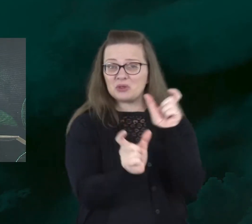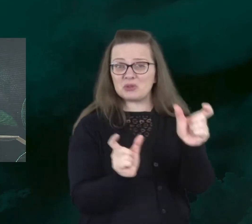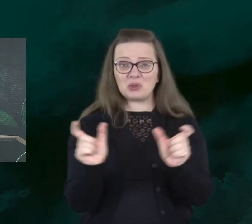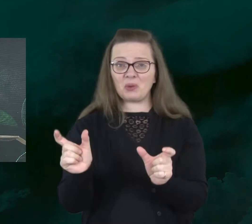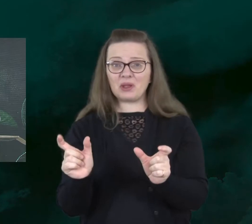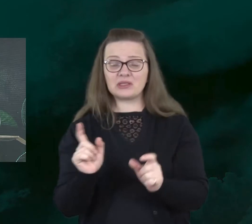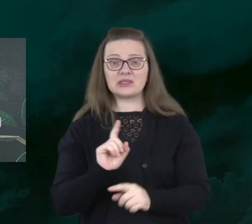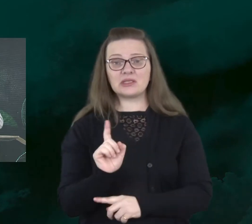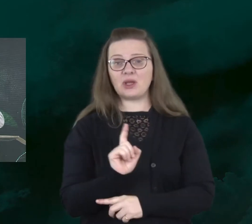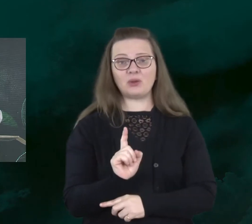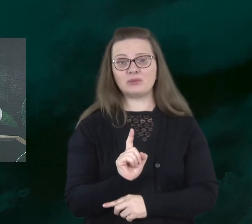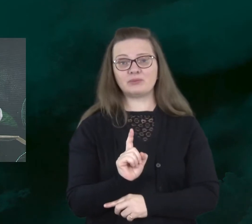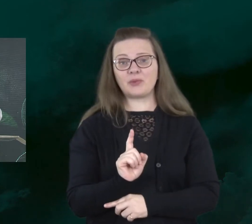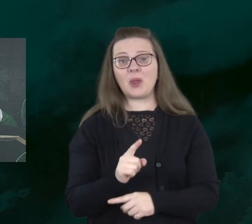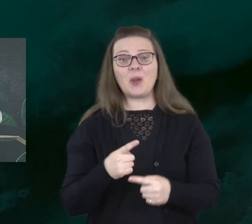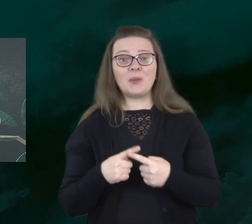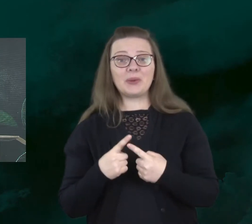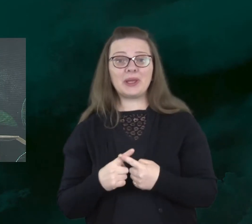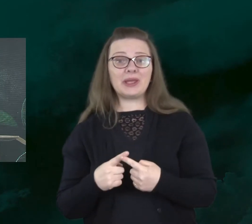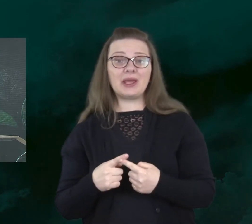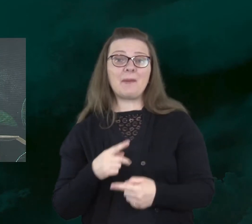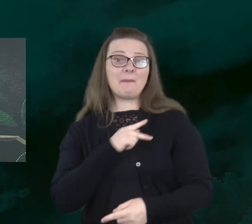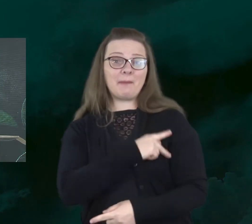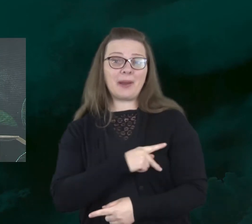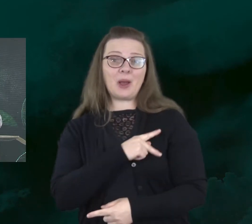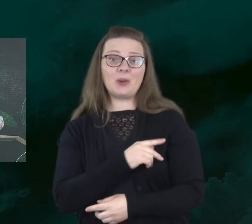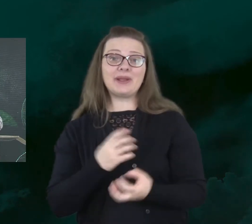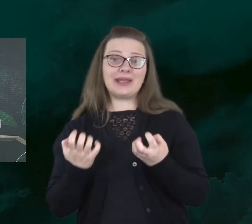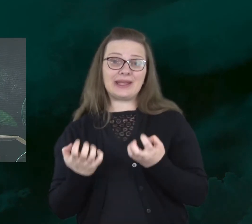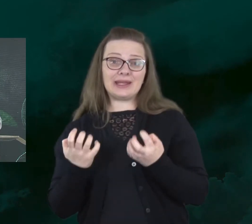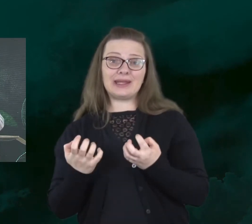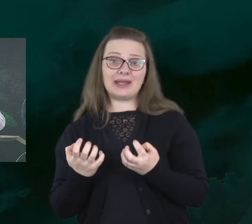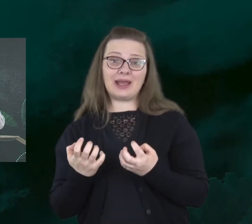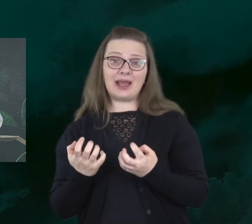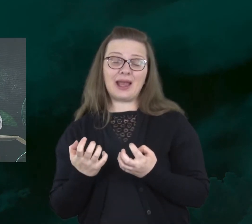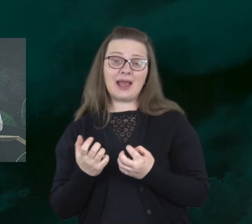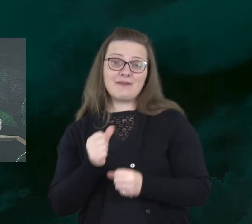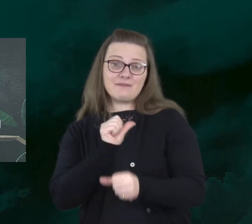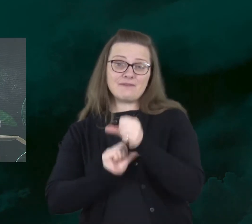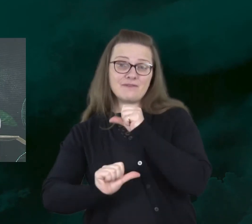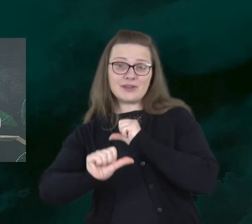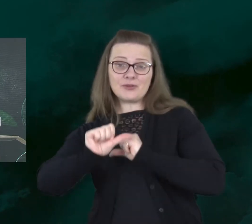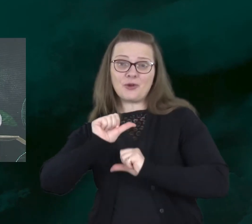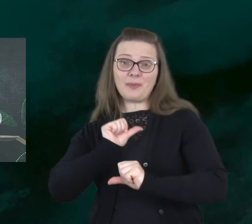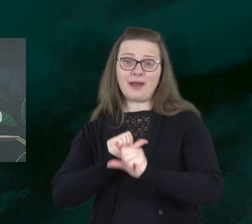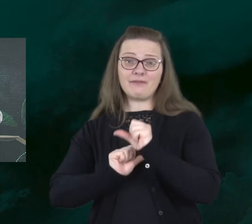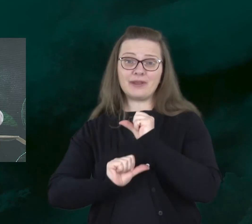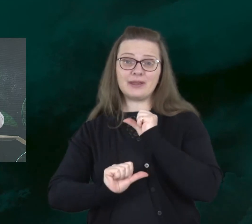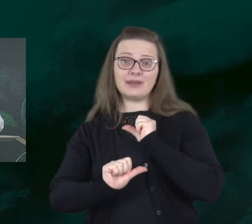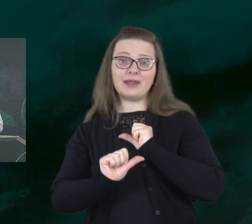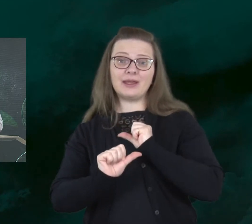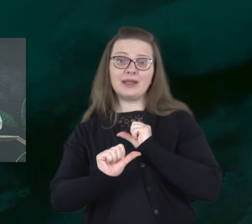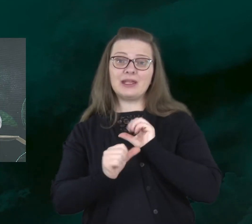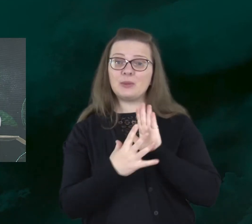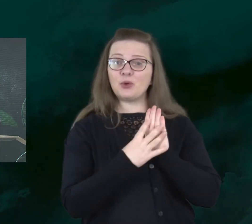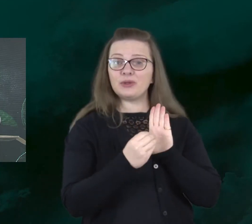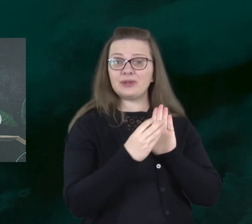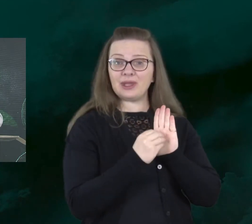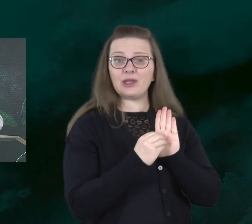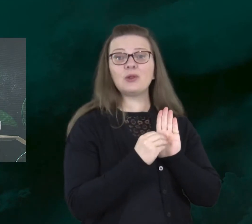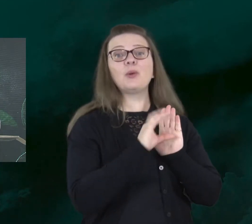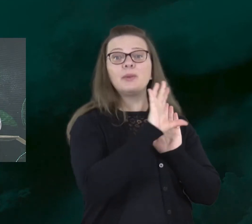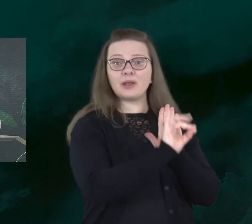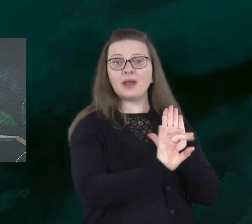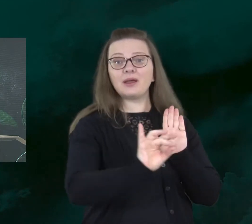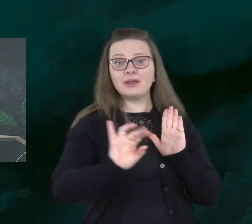modelo para o rebanho, um modelo para os demais. Então, em primeiro lugar, um servo de Deus não está aqui para